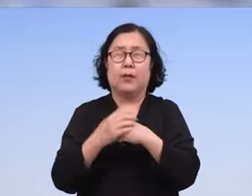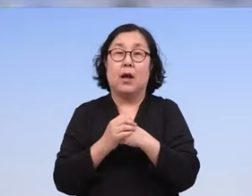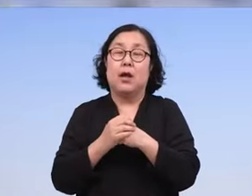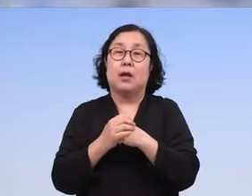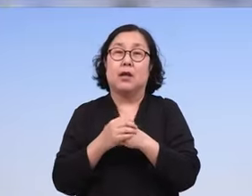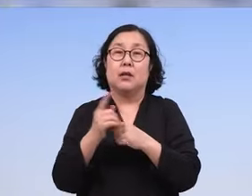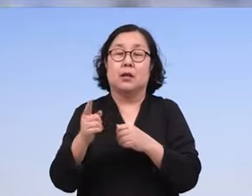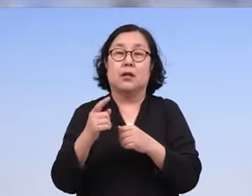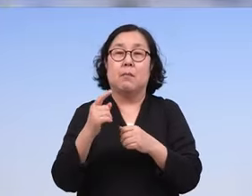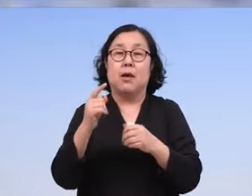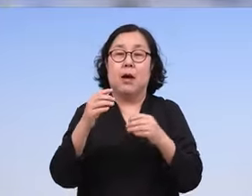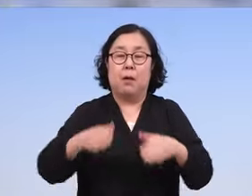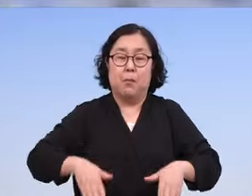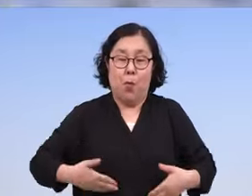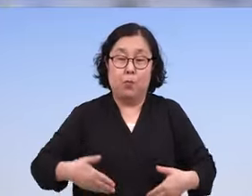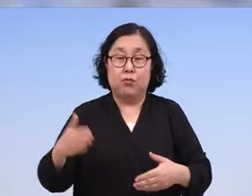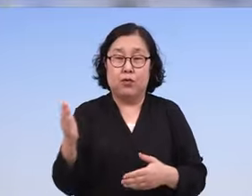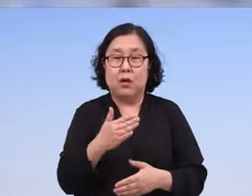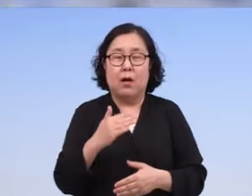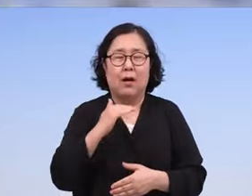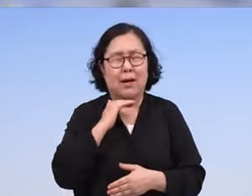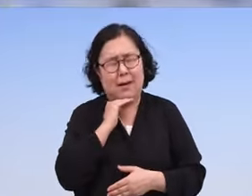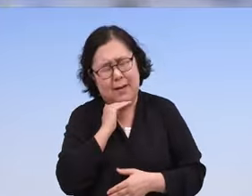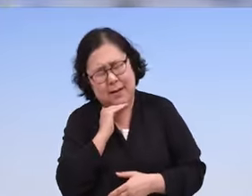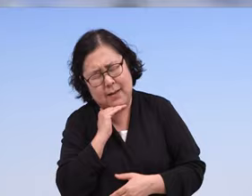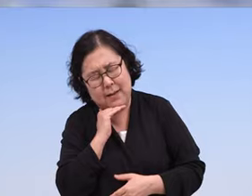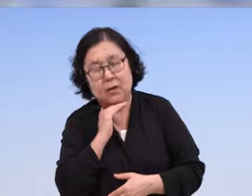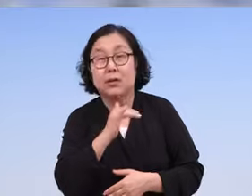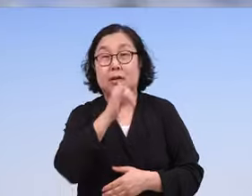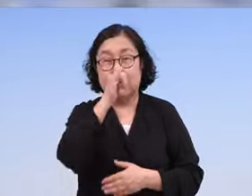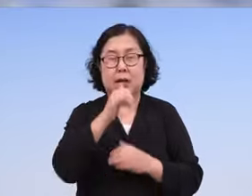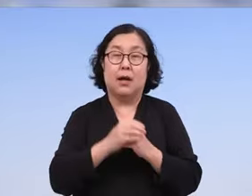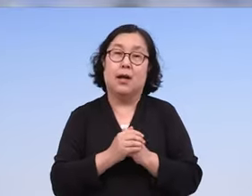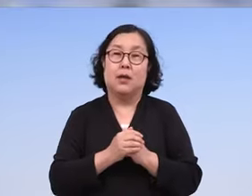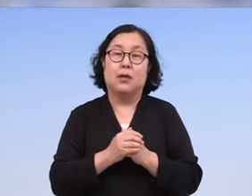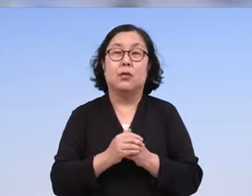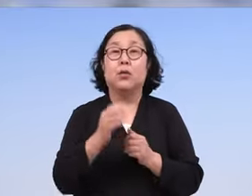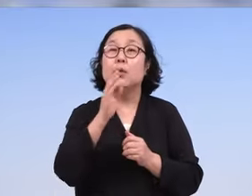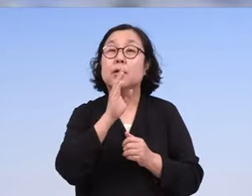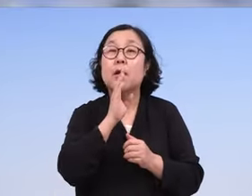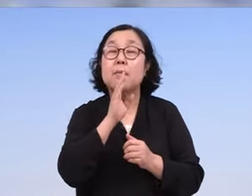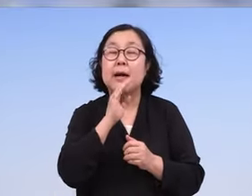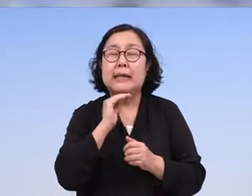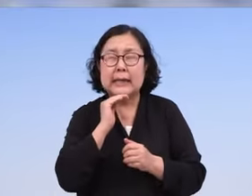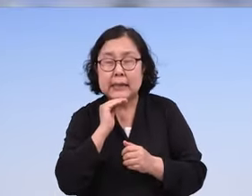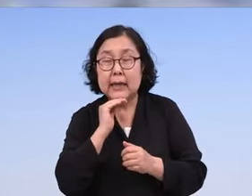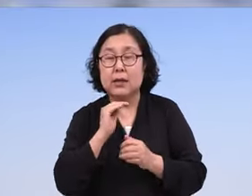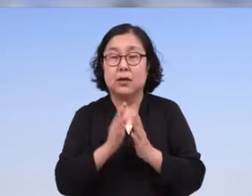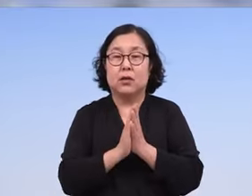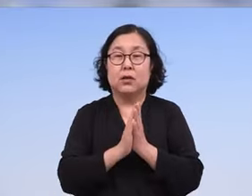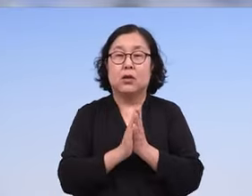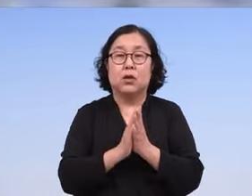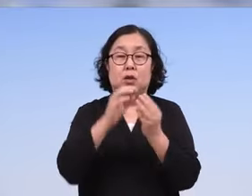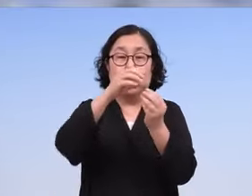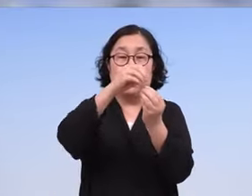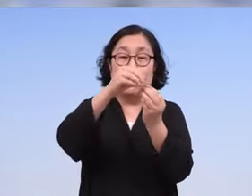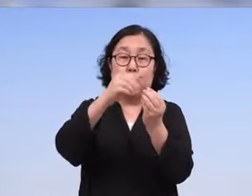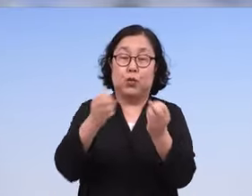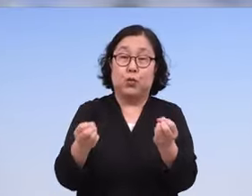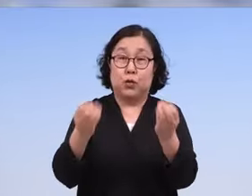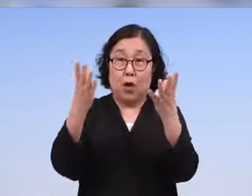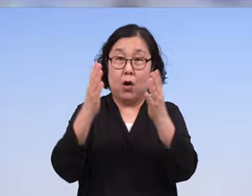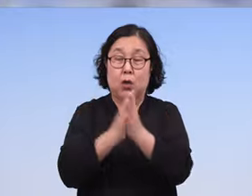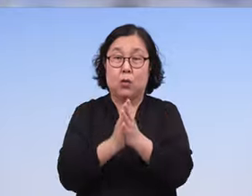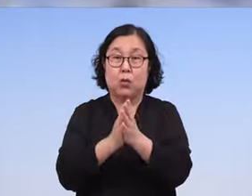기다리는 거예요. 빨리 성경학교가 왜 안 열리느냐고. 그런가 하면 진짜 기다렸던 건 추석하고 또 설날